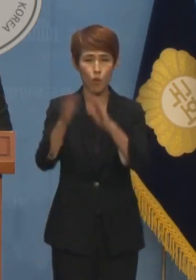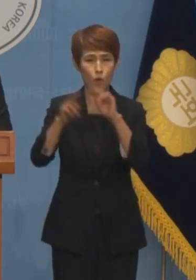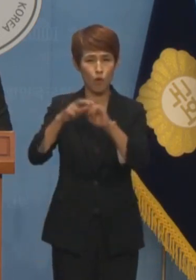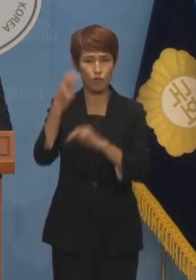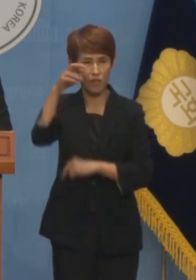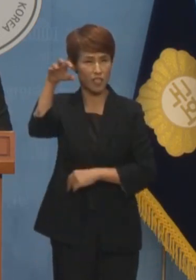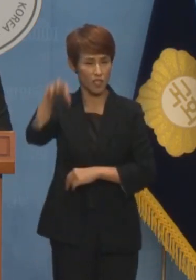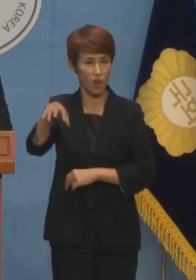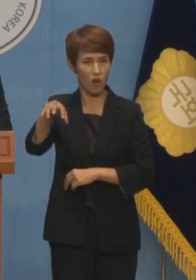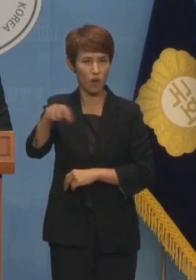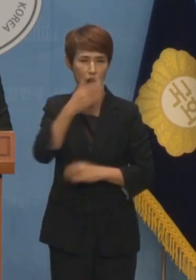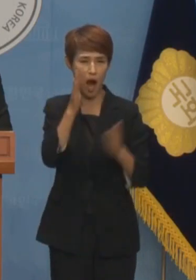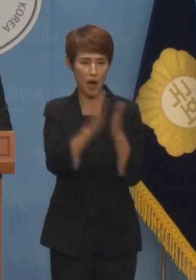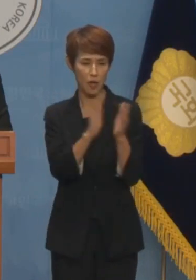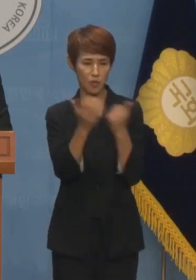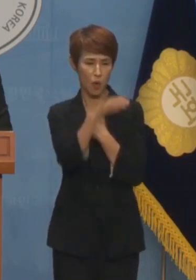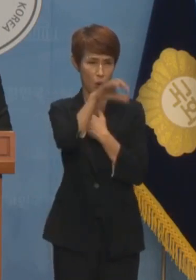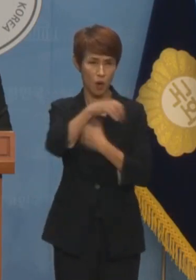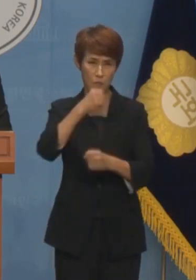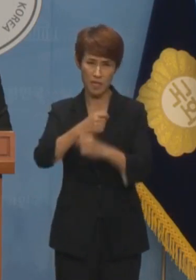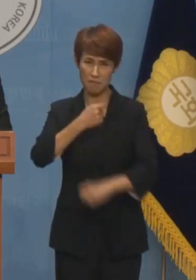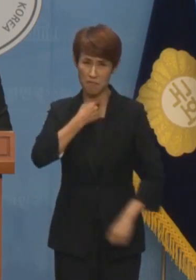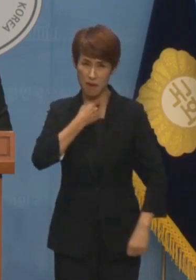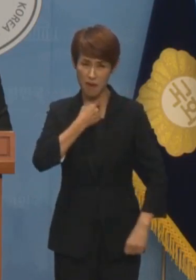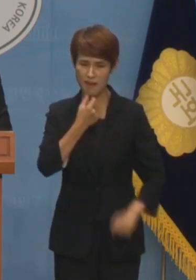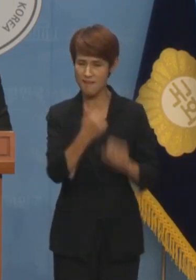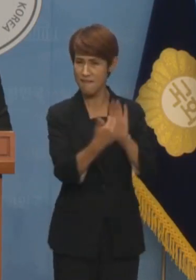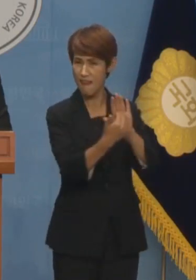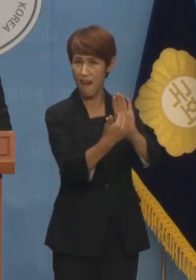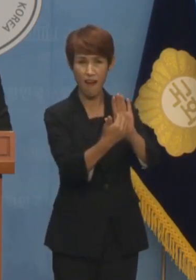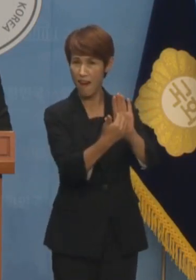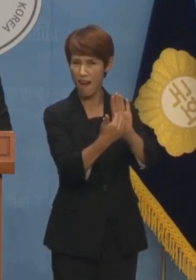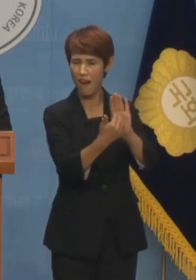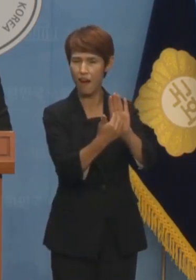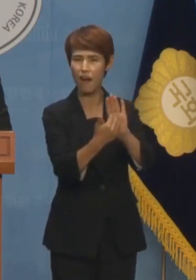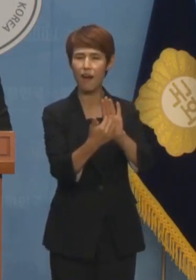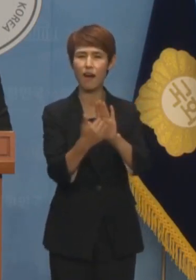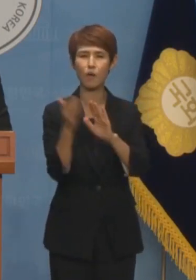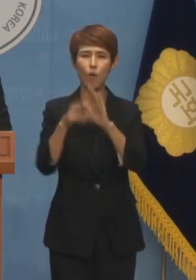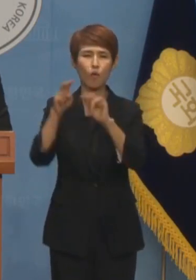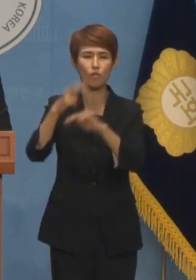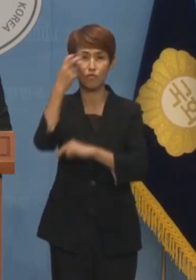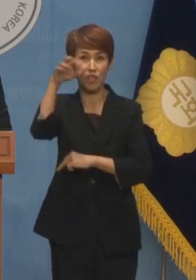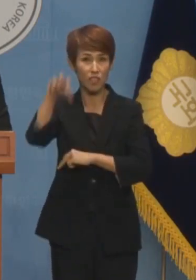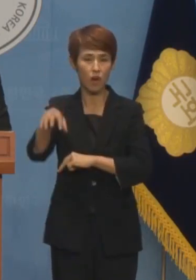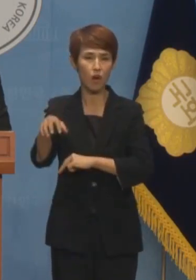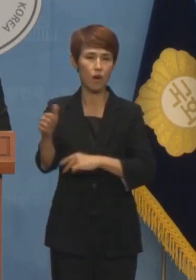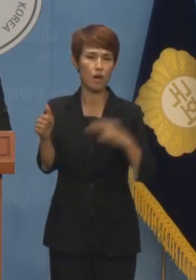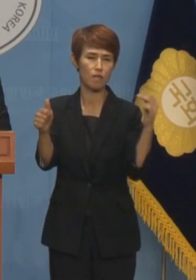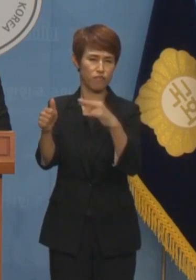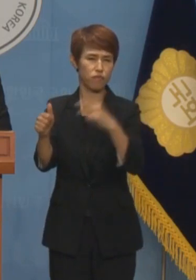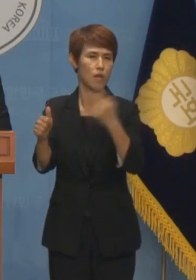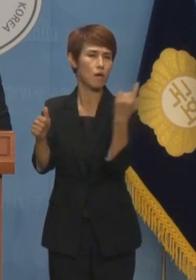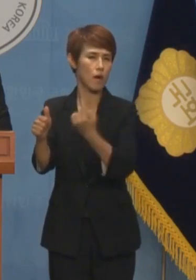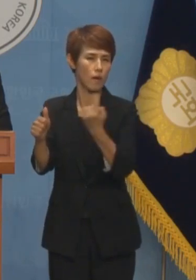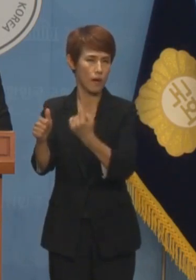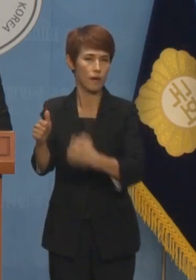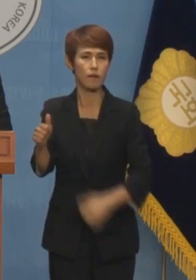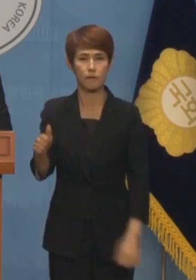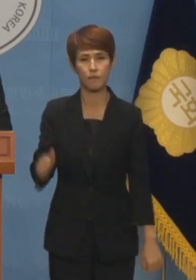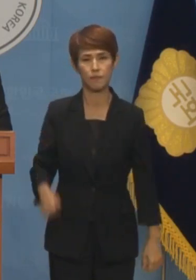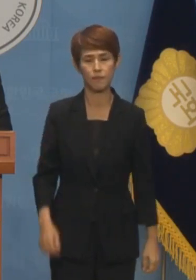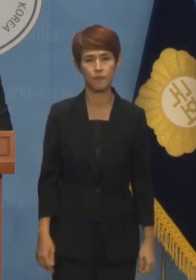공수처를 공범 수호처로 만들려는 마술을 뿌리치지 못한다면 공수처도 비판에서 자유로울 수 없을